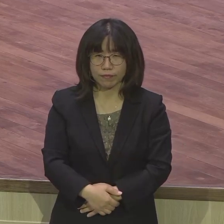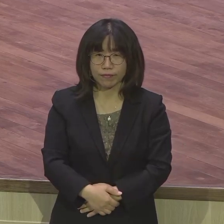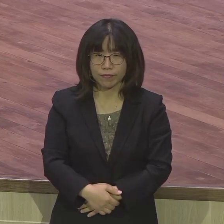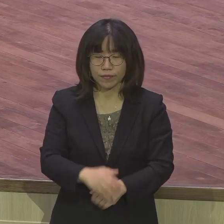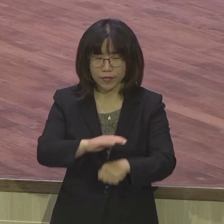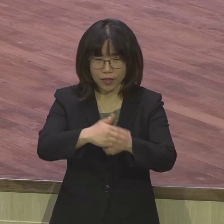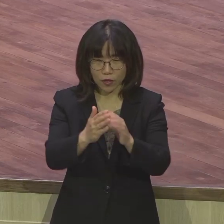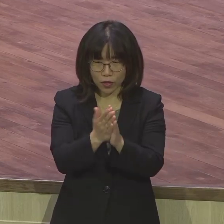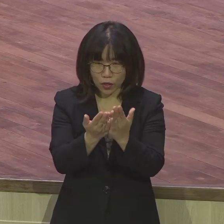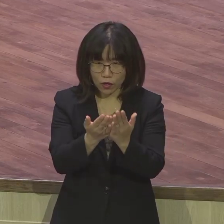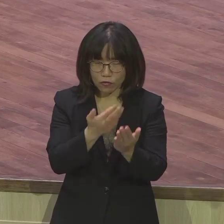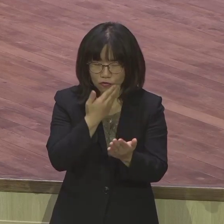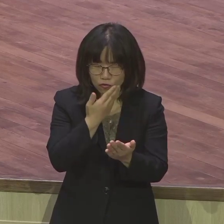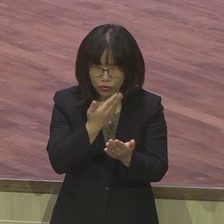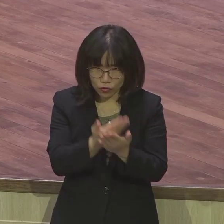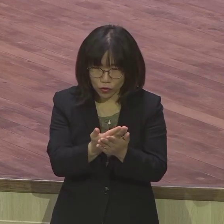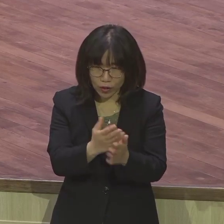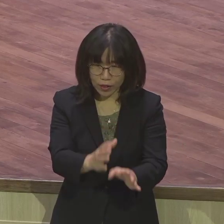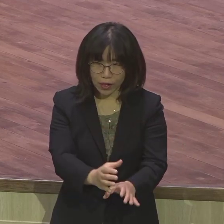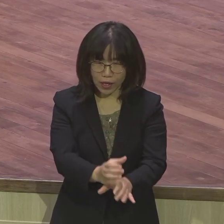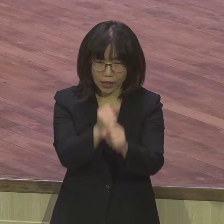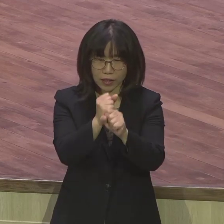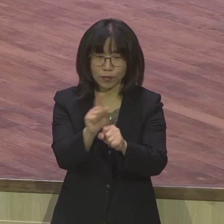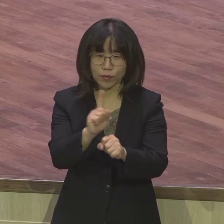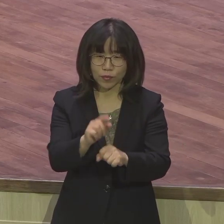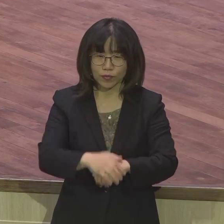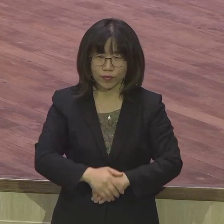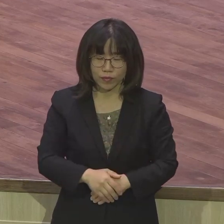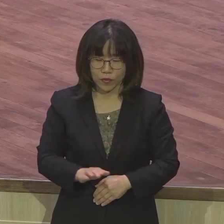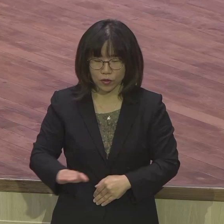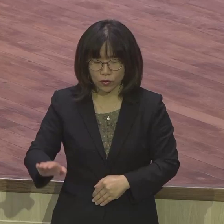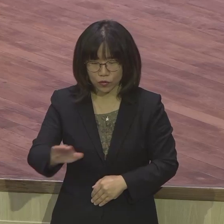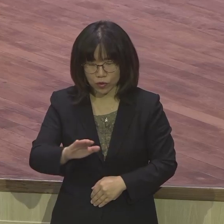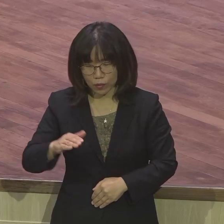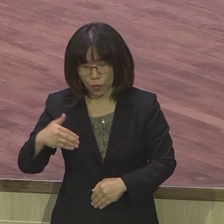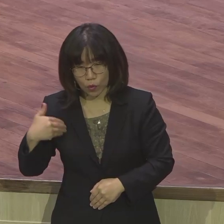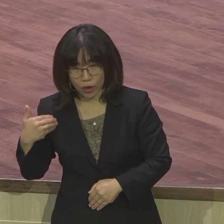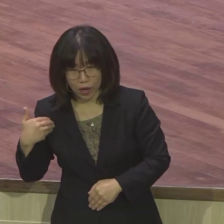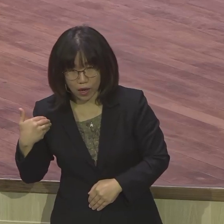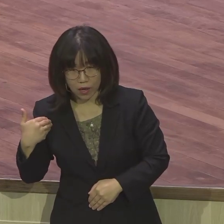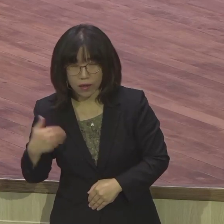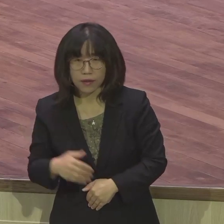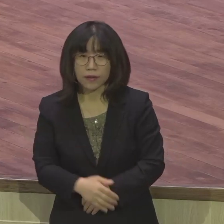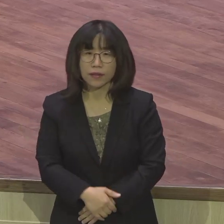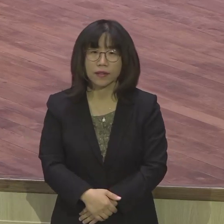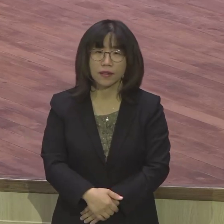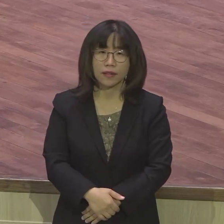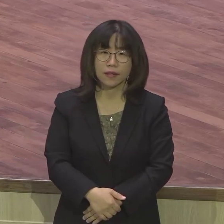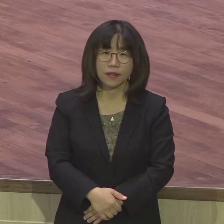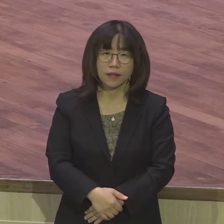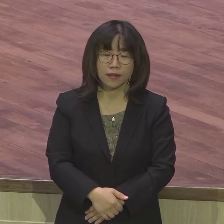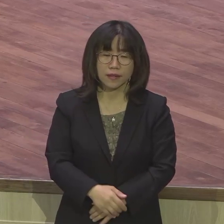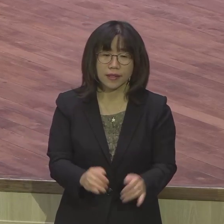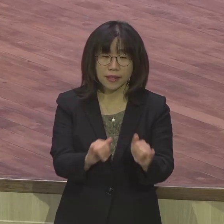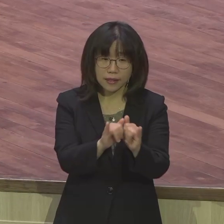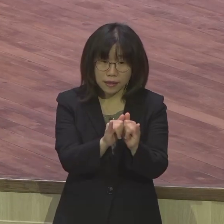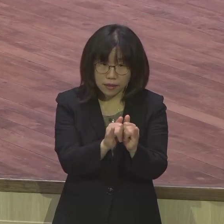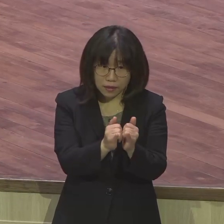66권의 키가 무엇입니까? 우리도 알지 못하는 어느 날 우리 인간의 노력과